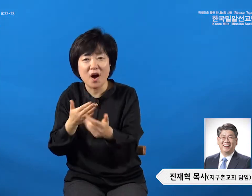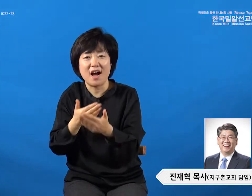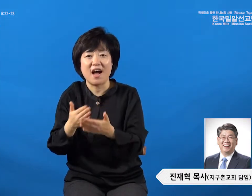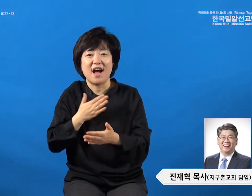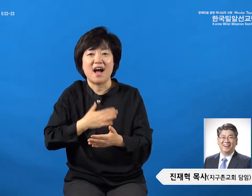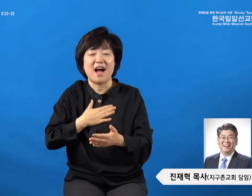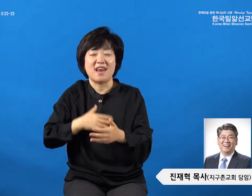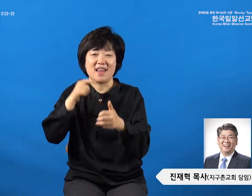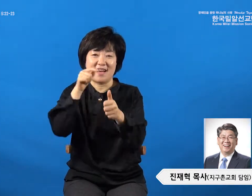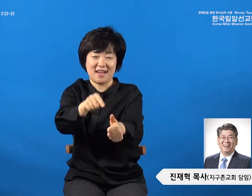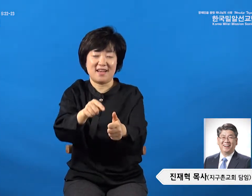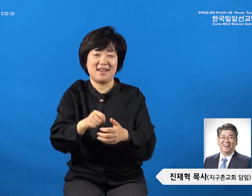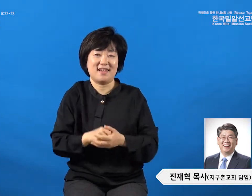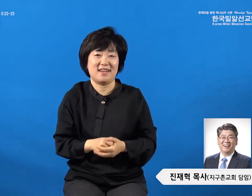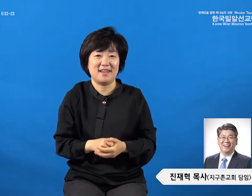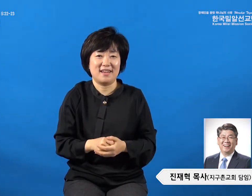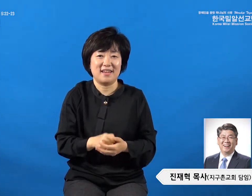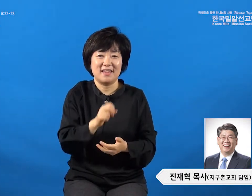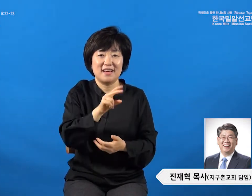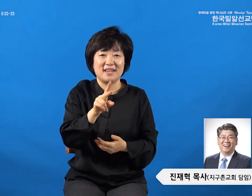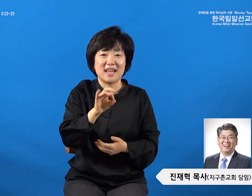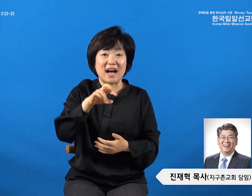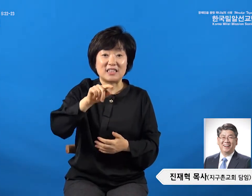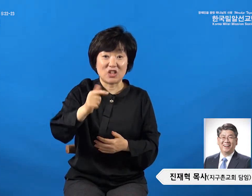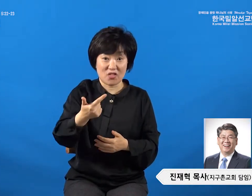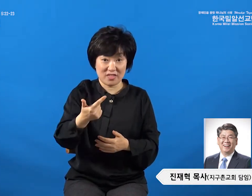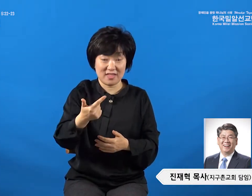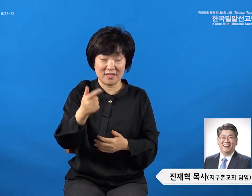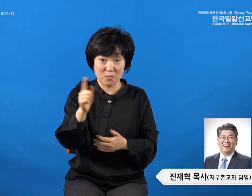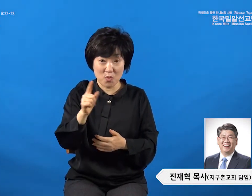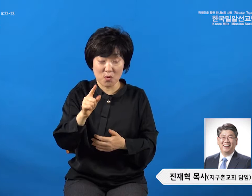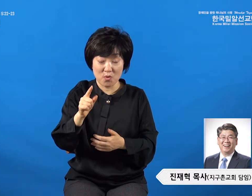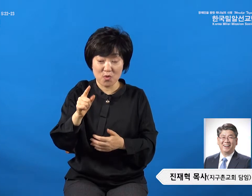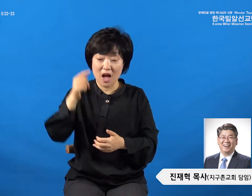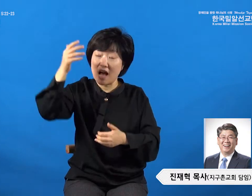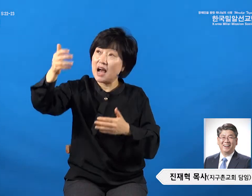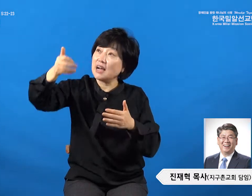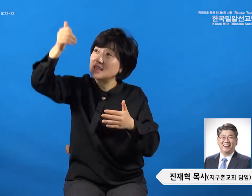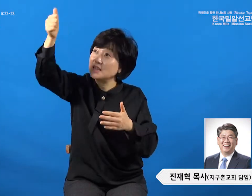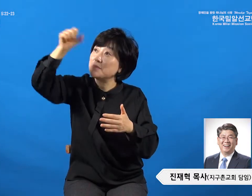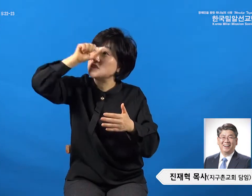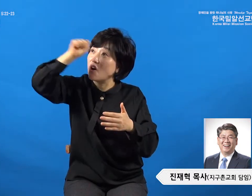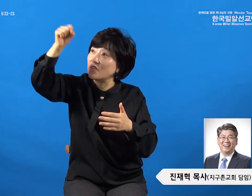알지어다 라고 말씀하시며, 우리의 양선은 그 하나님의